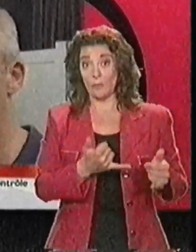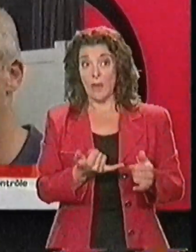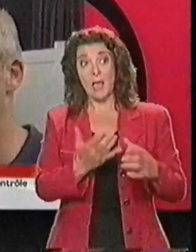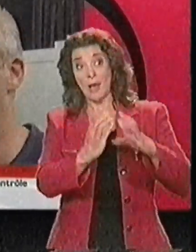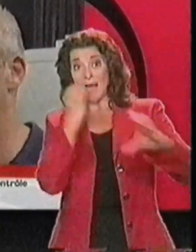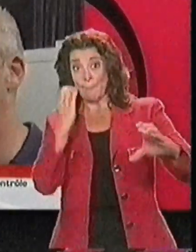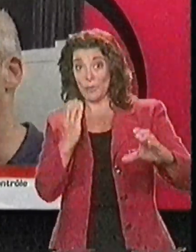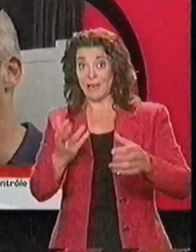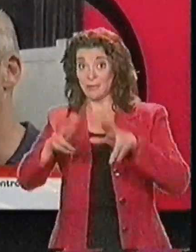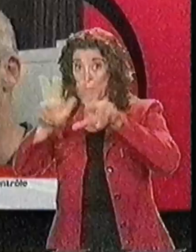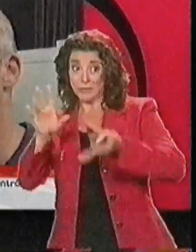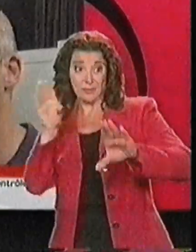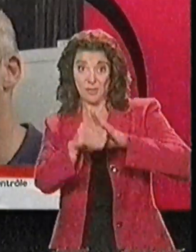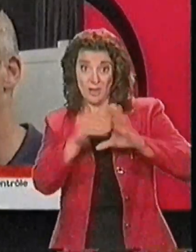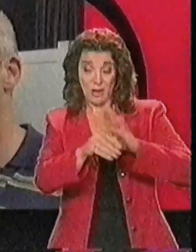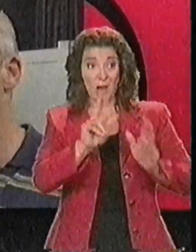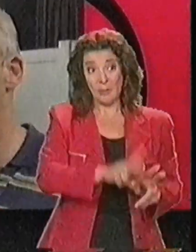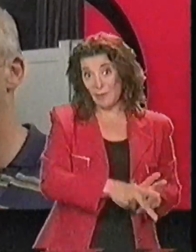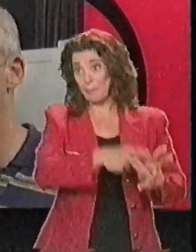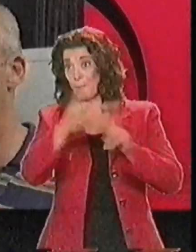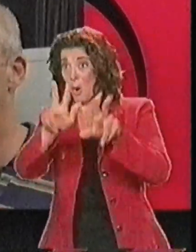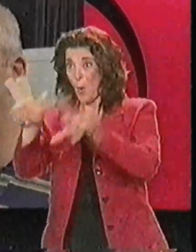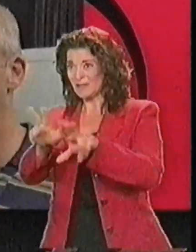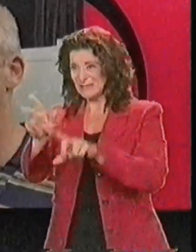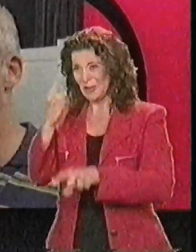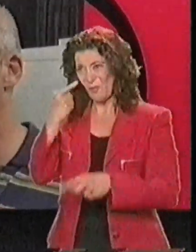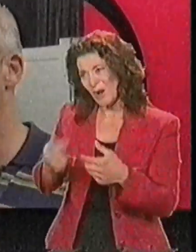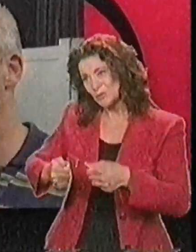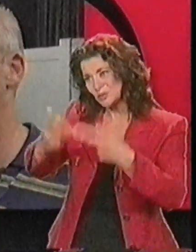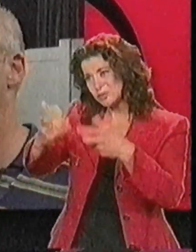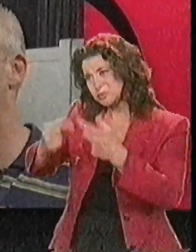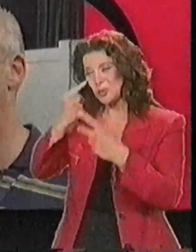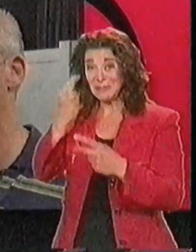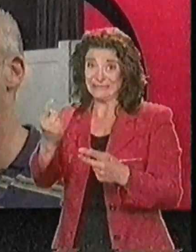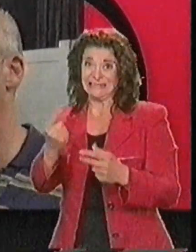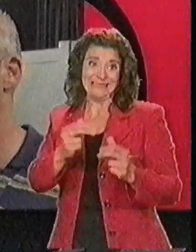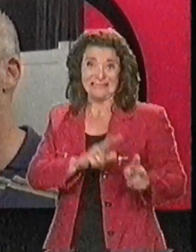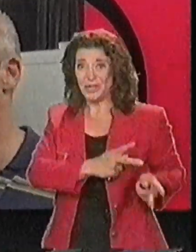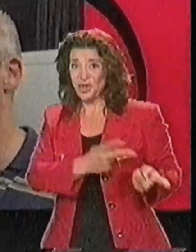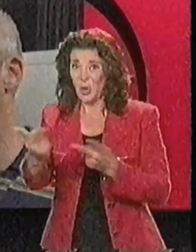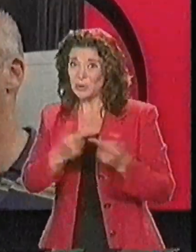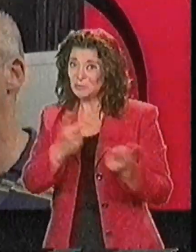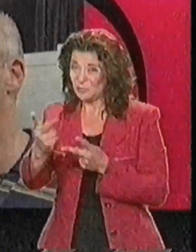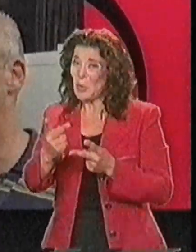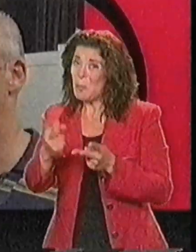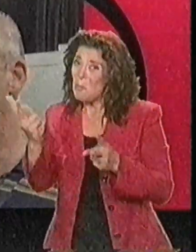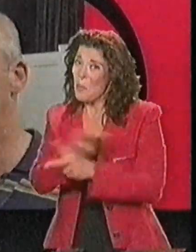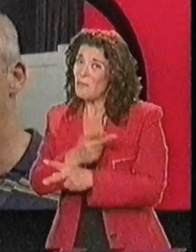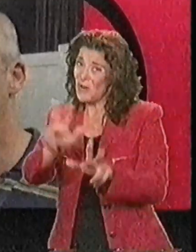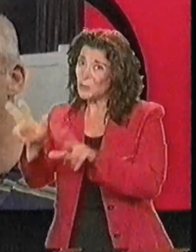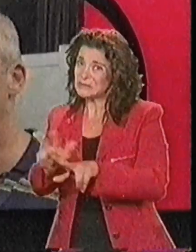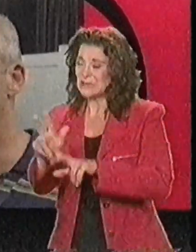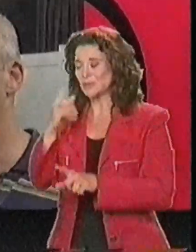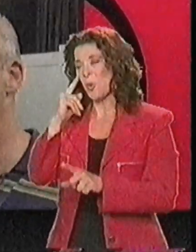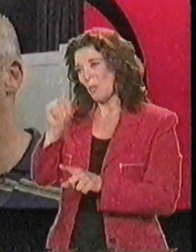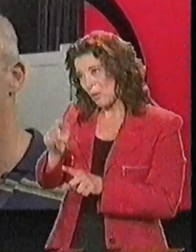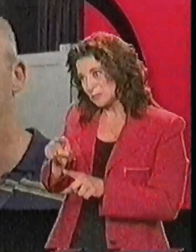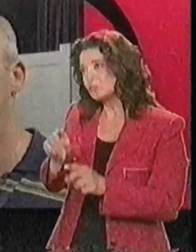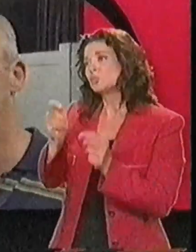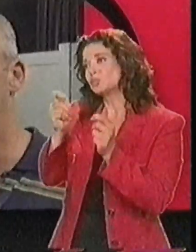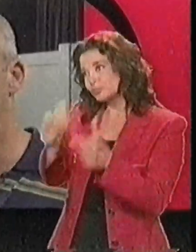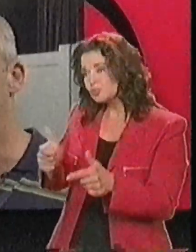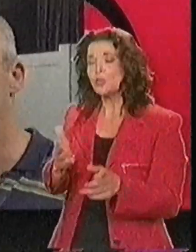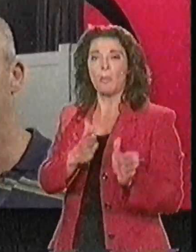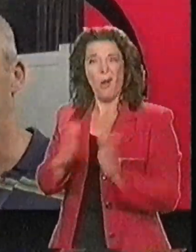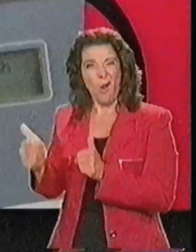manutention. On refait les tests qui ont été faits une première fois, pour voir si tout est en ordre et tout